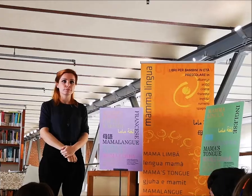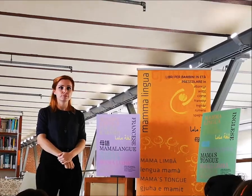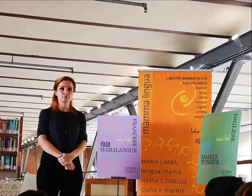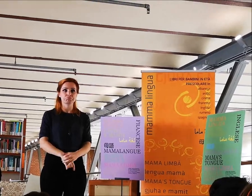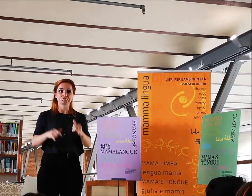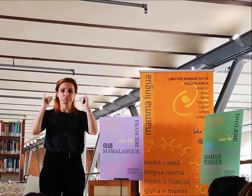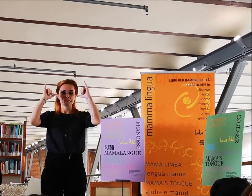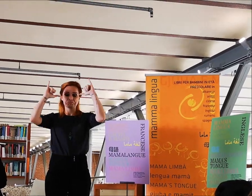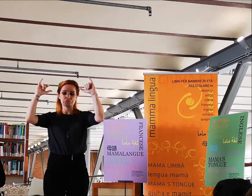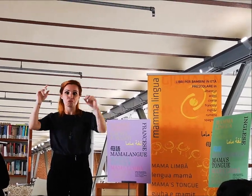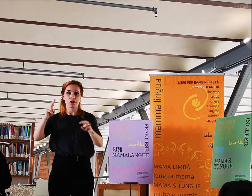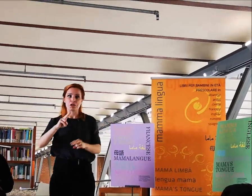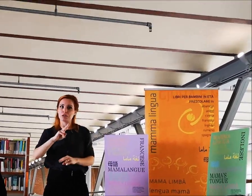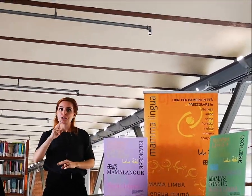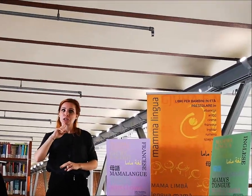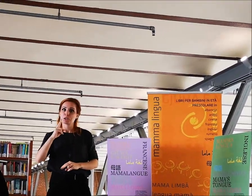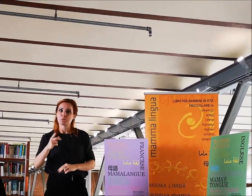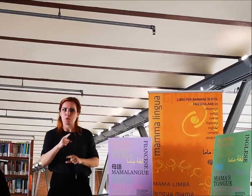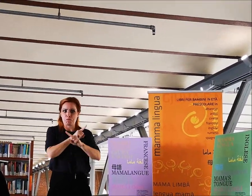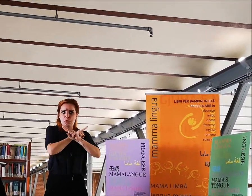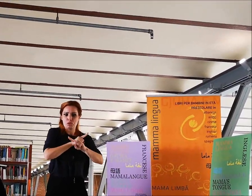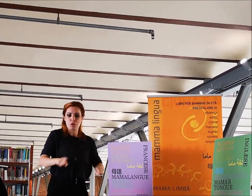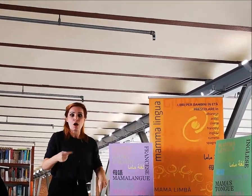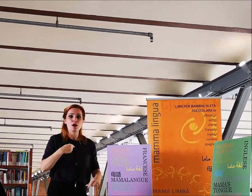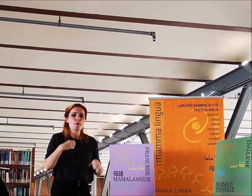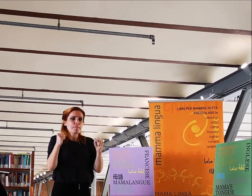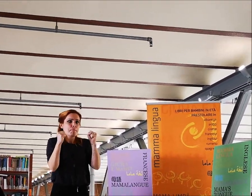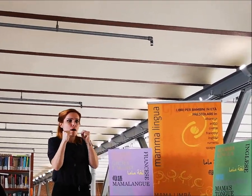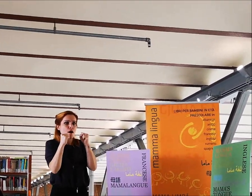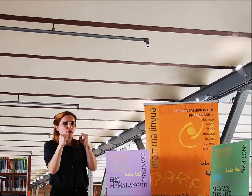Il bue dice: no, io ho paura.